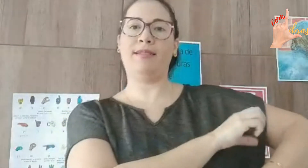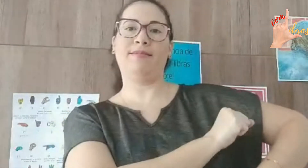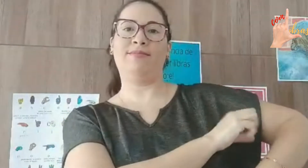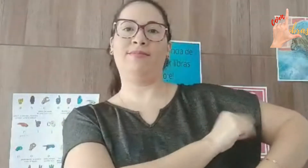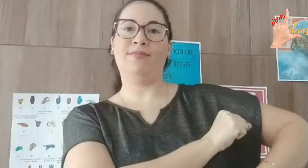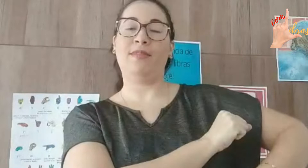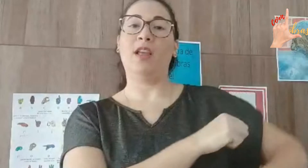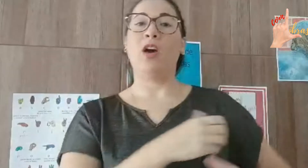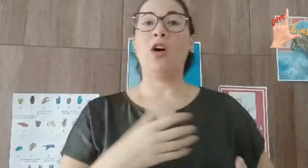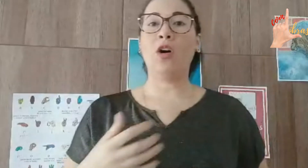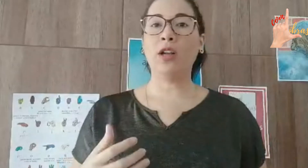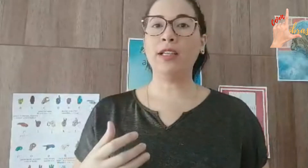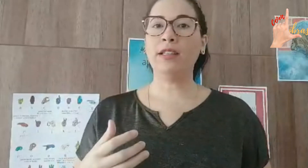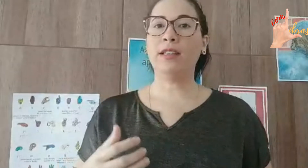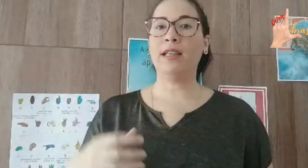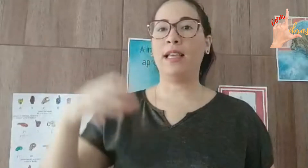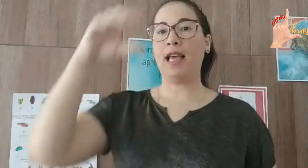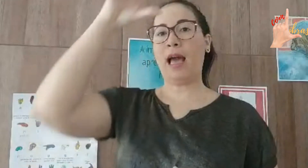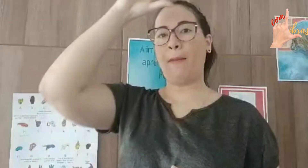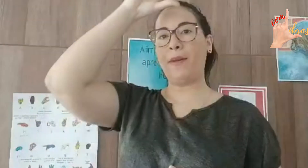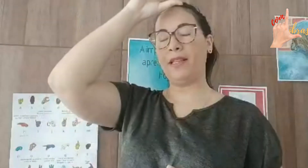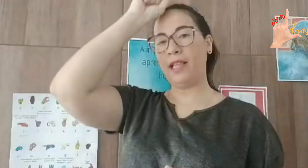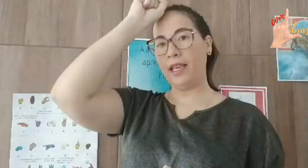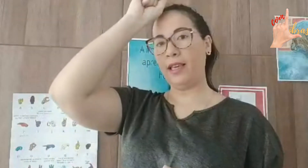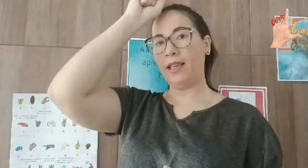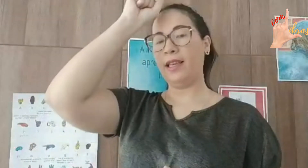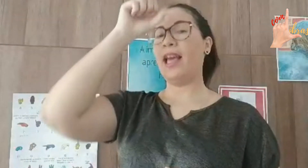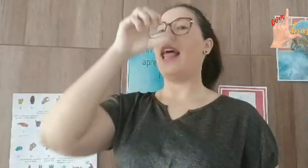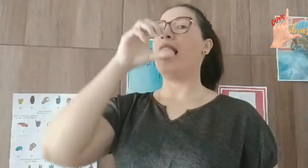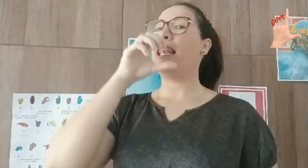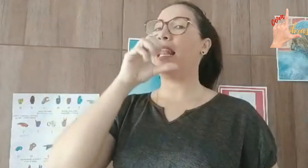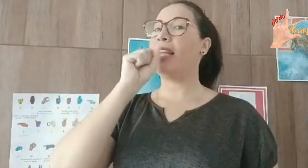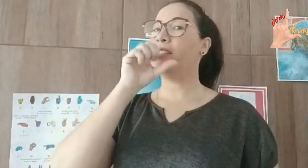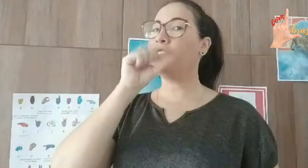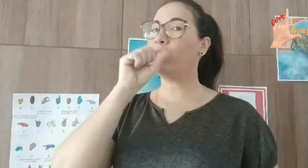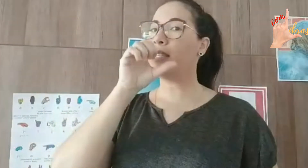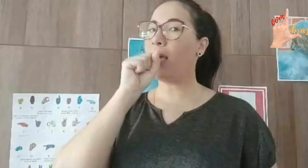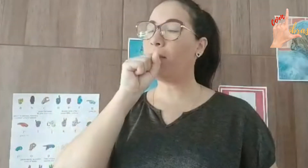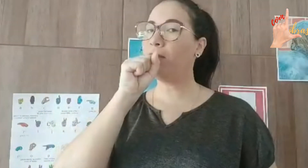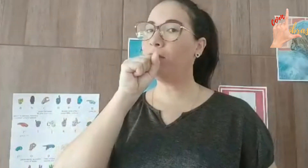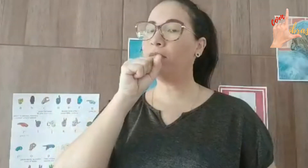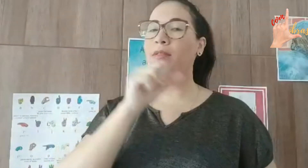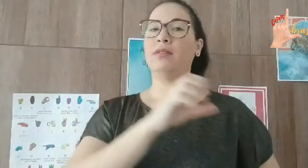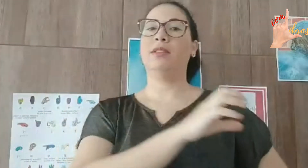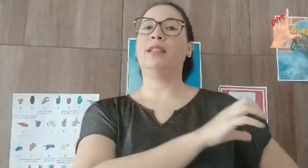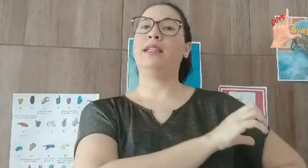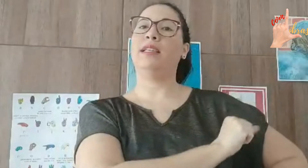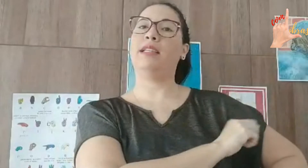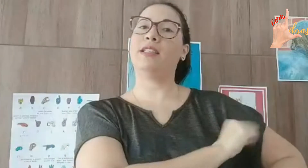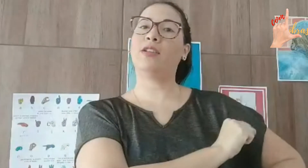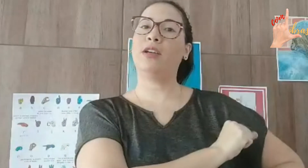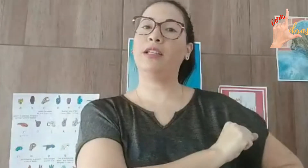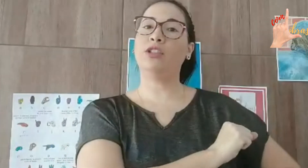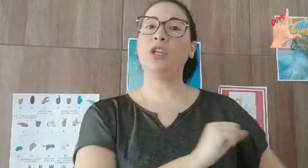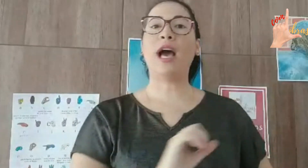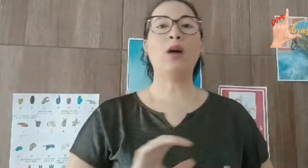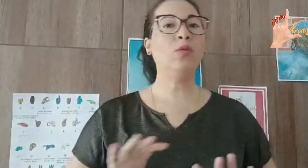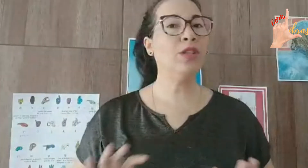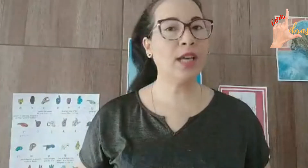spray. Olhe, aprender, laranja ou sábado e desodorante. A única